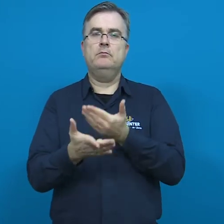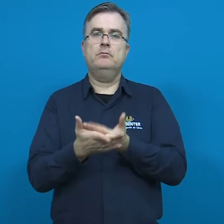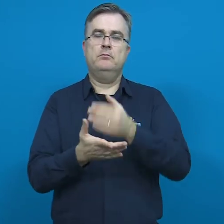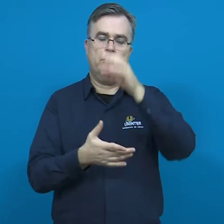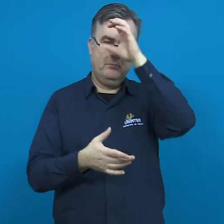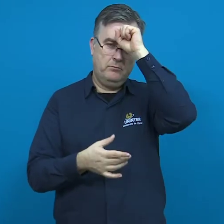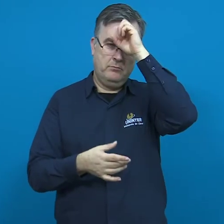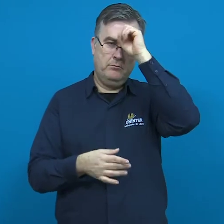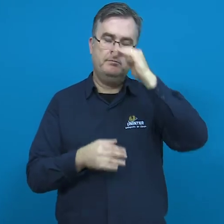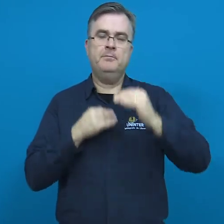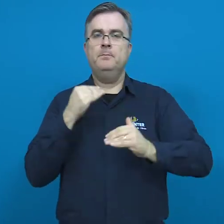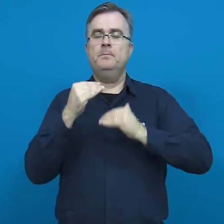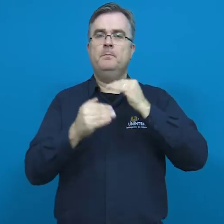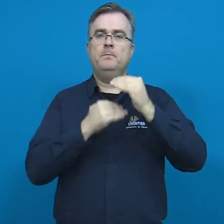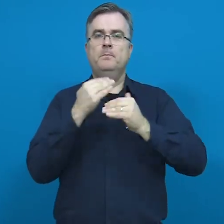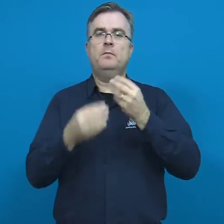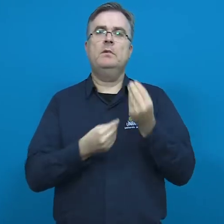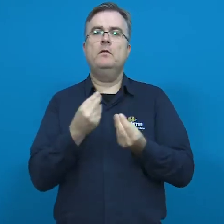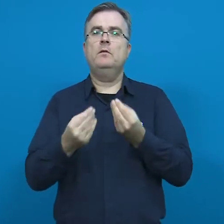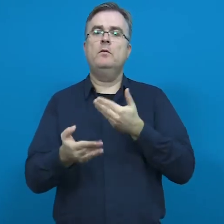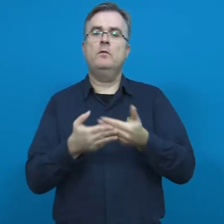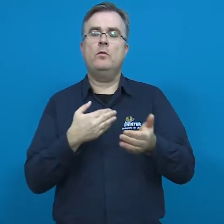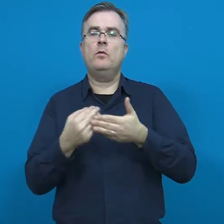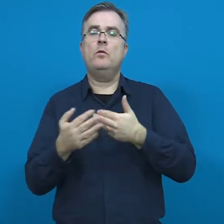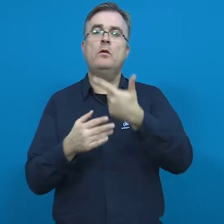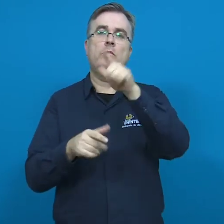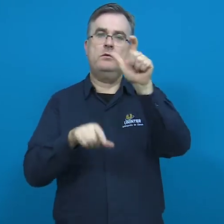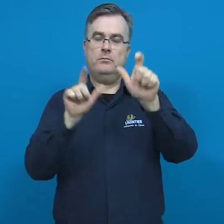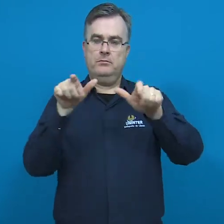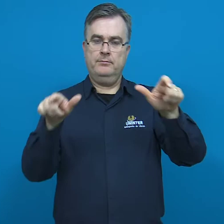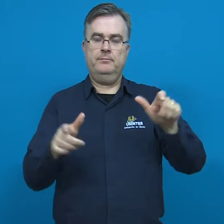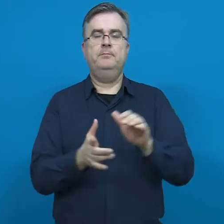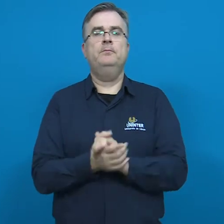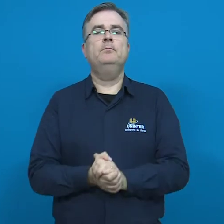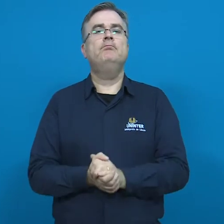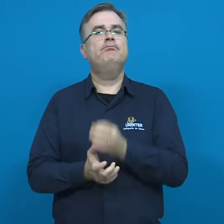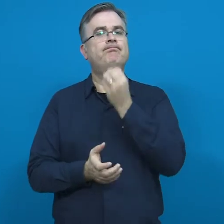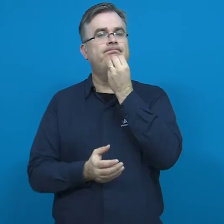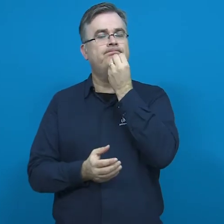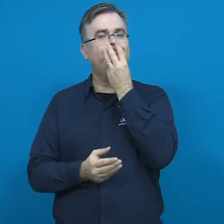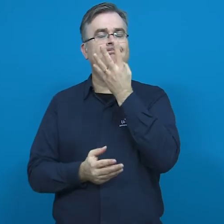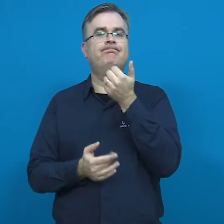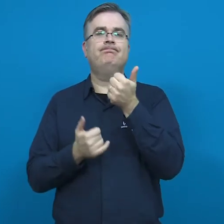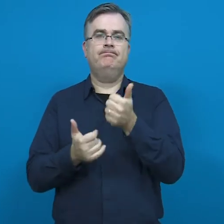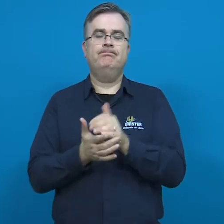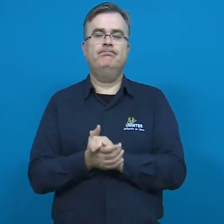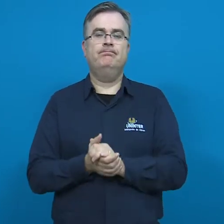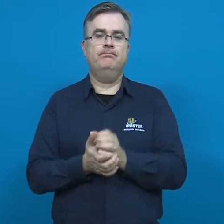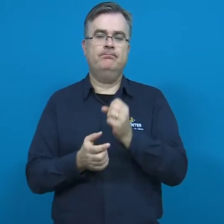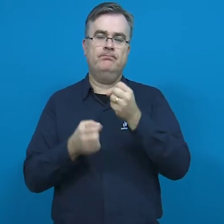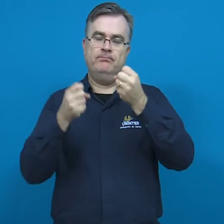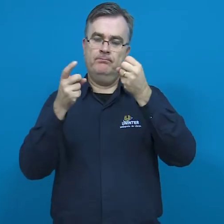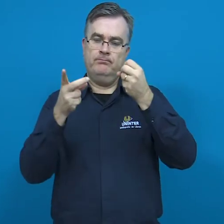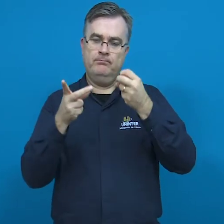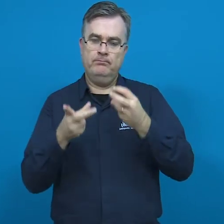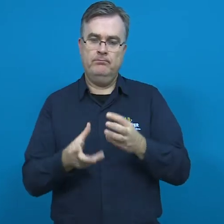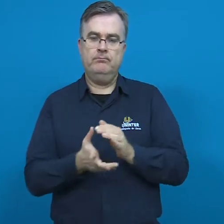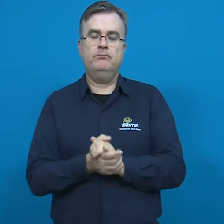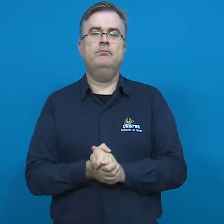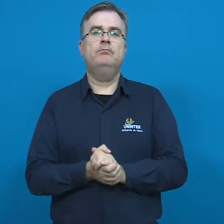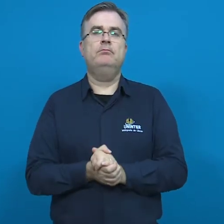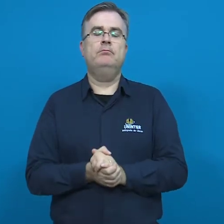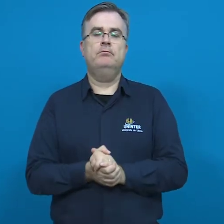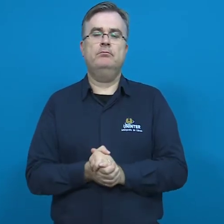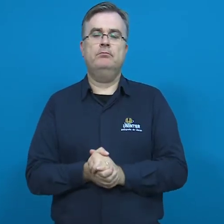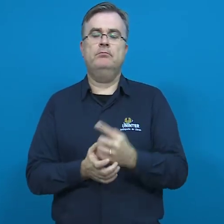dentro de sala de aula, de aprender e desenvolver como qualquer outra pessoa. Muito bem, que bom. Aí alguns